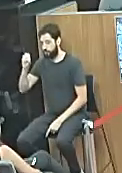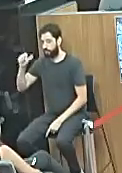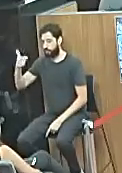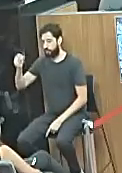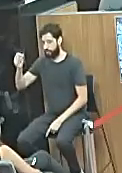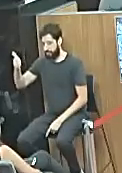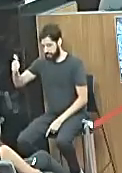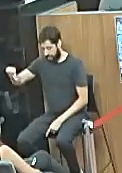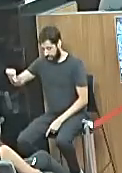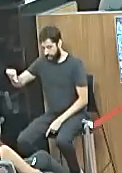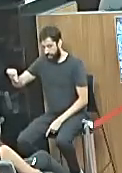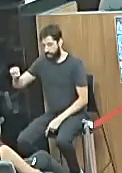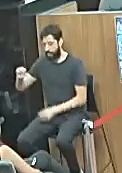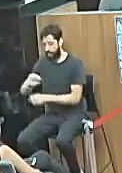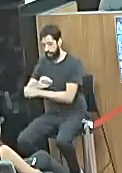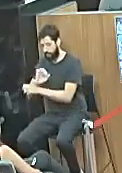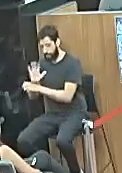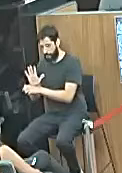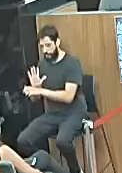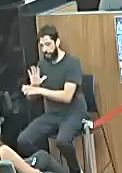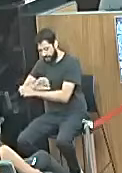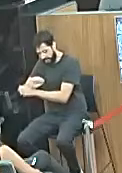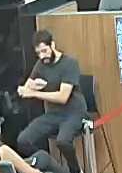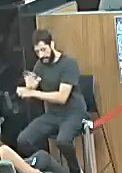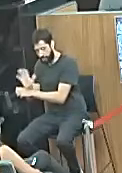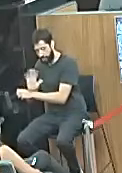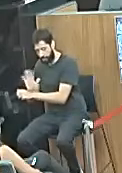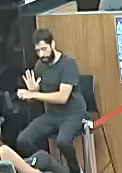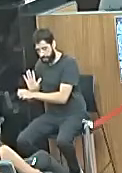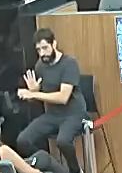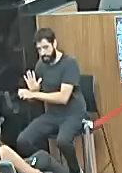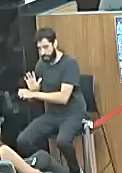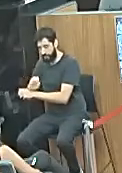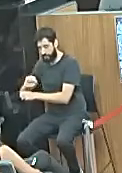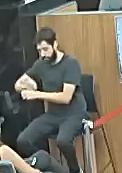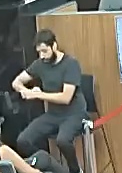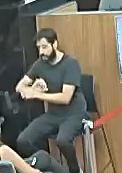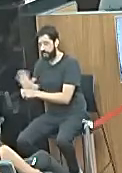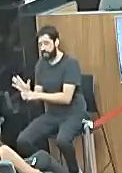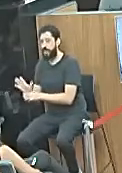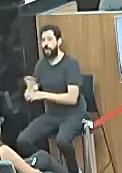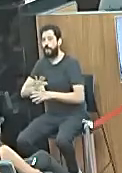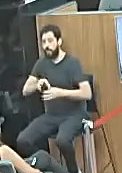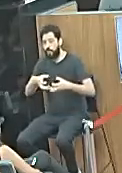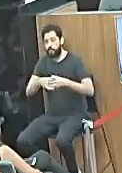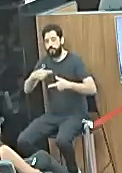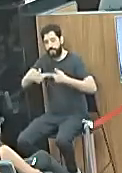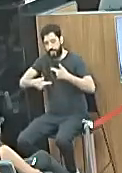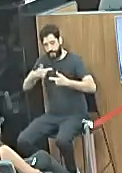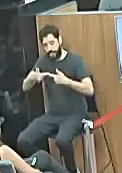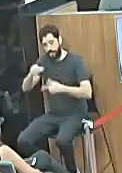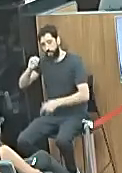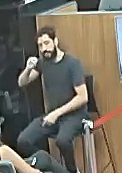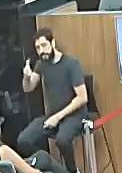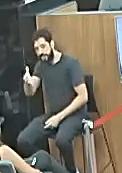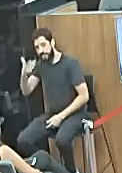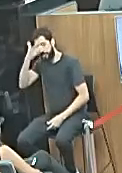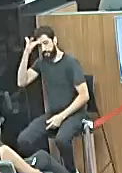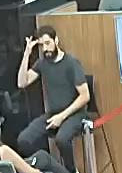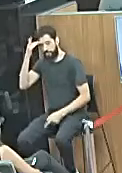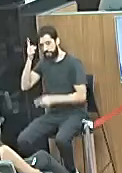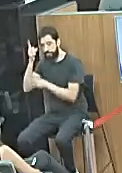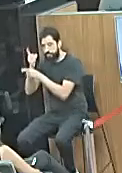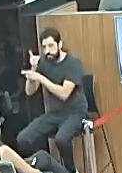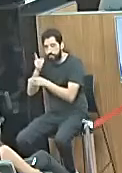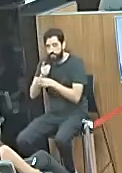em montes claros o grupo de trabalho com a participação de 86 pessoas identificou